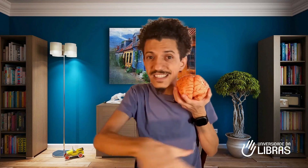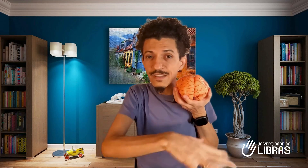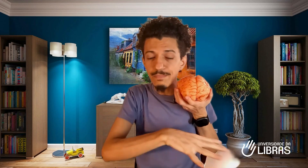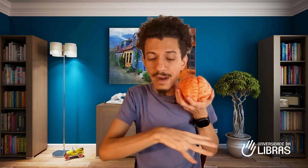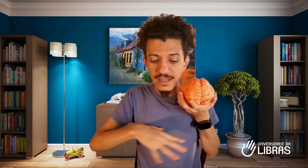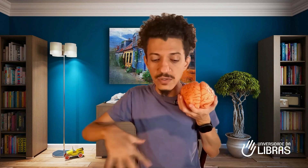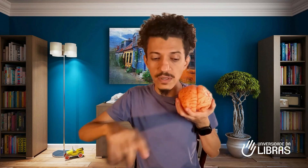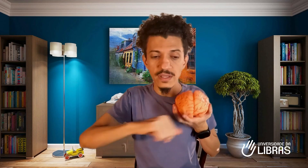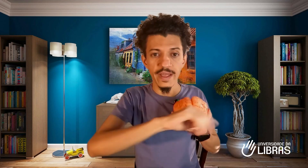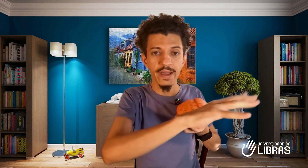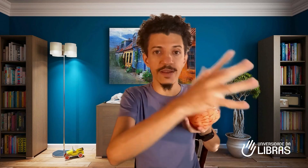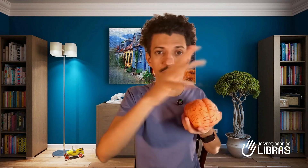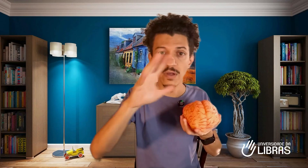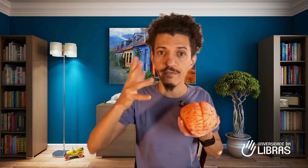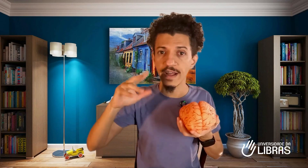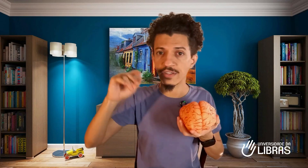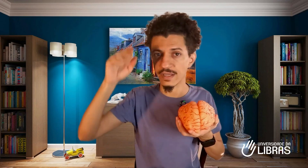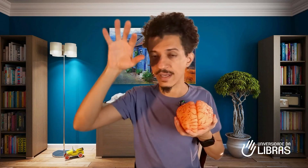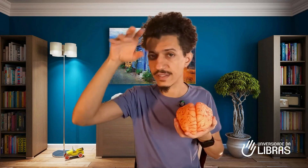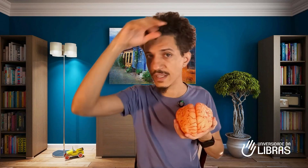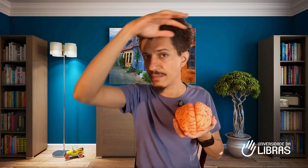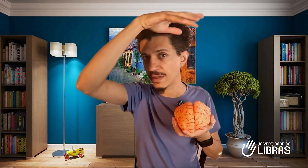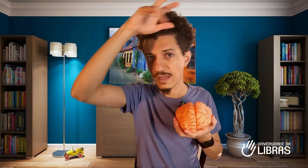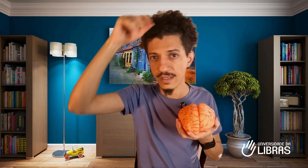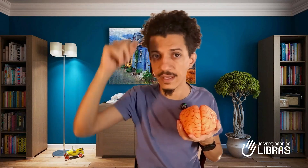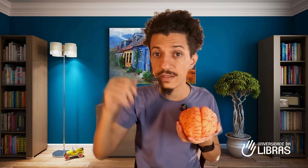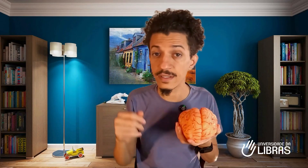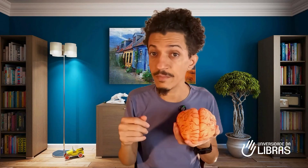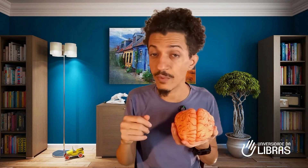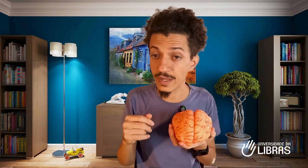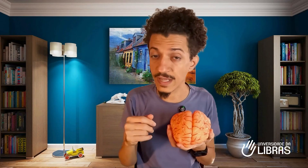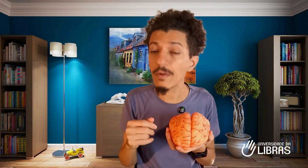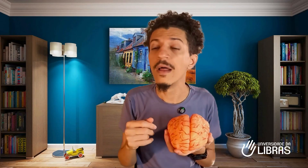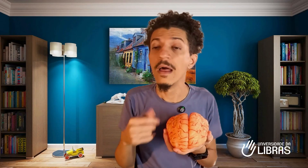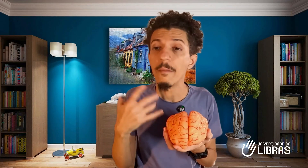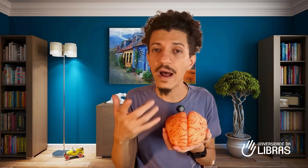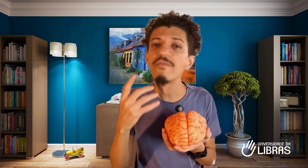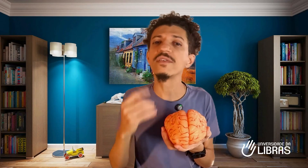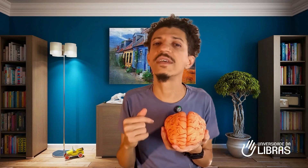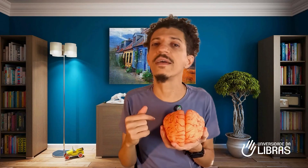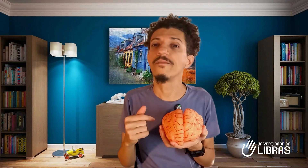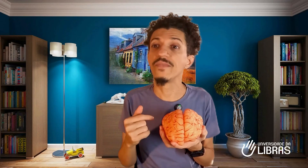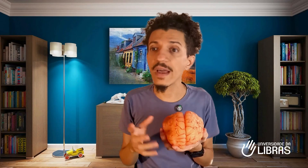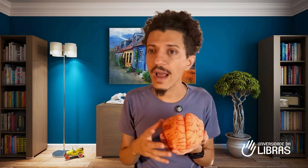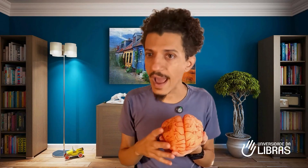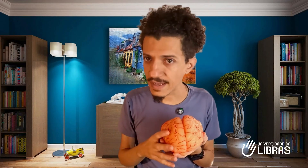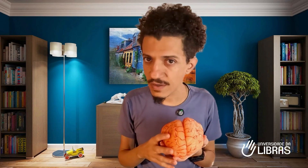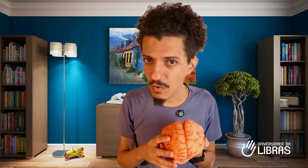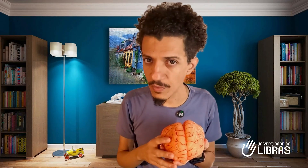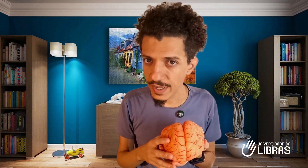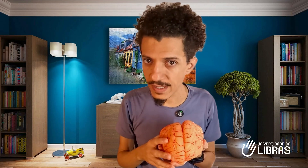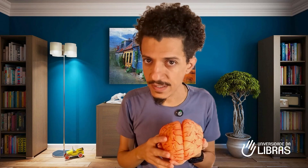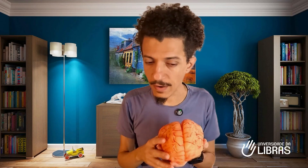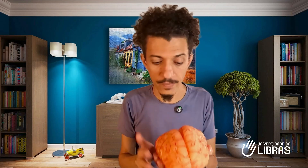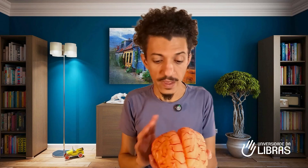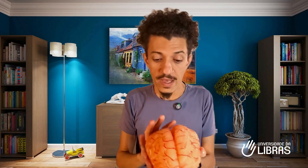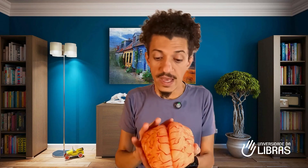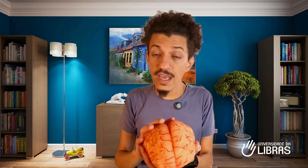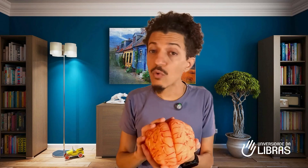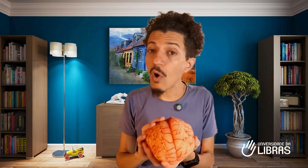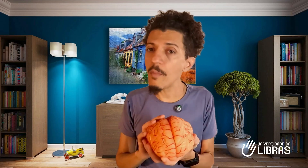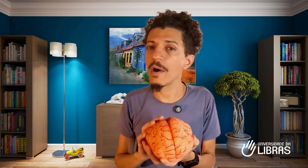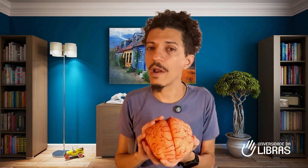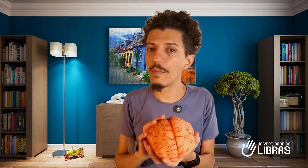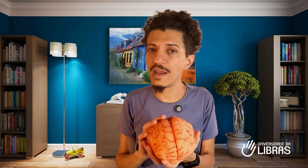esse espaço que tem aqui na sua frente, aqui acima, aqui assim, por exemplo, para você ter essa comunicação.